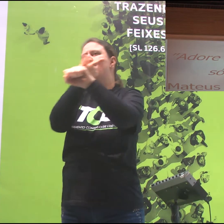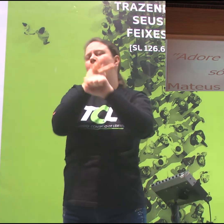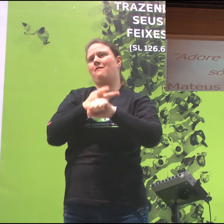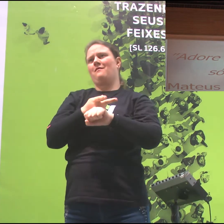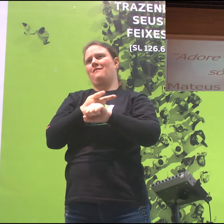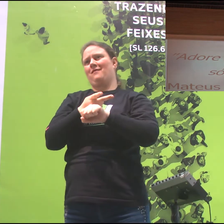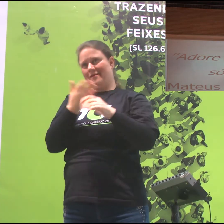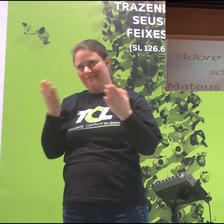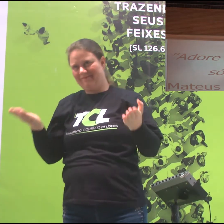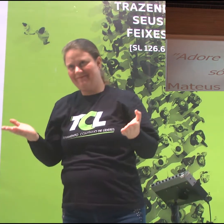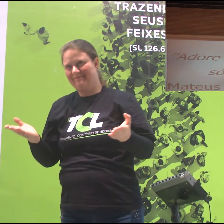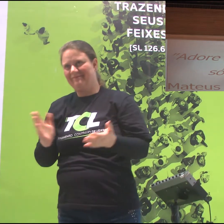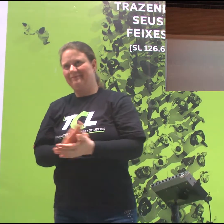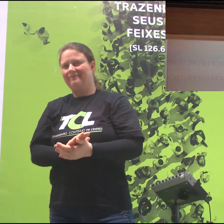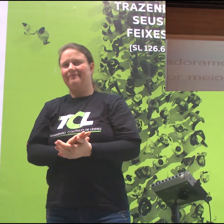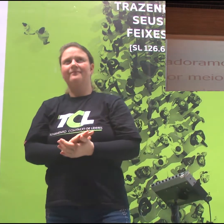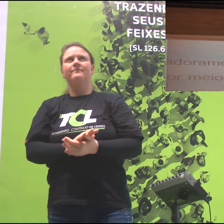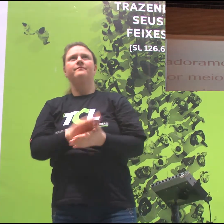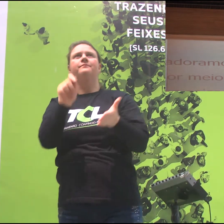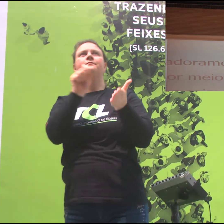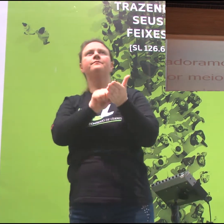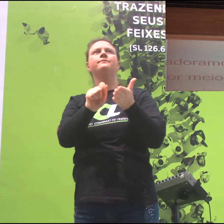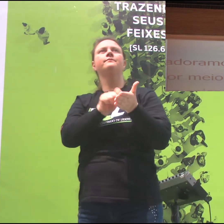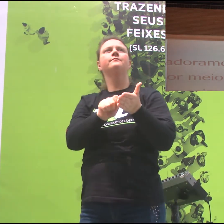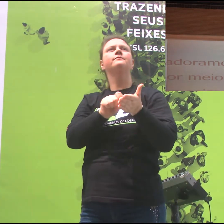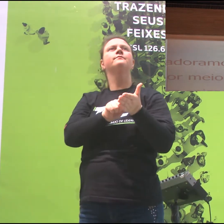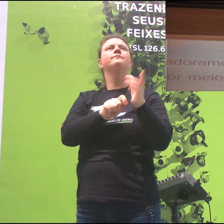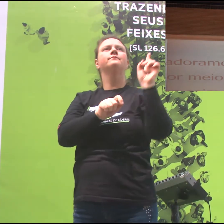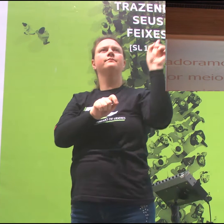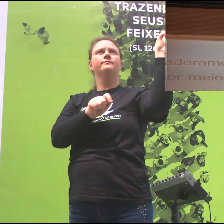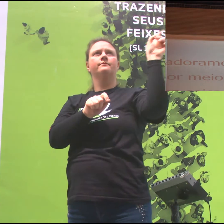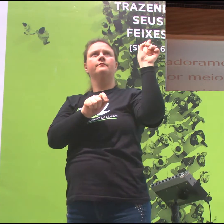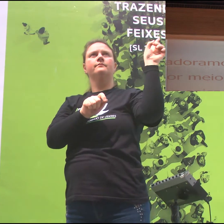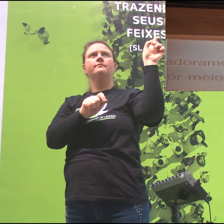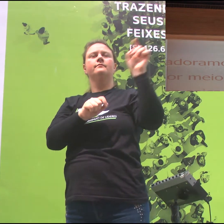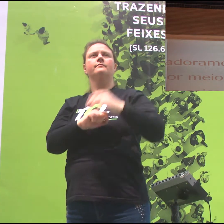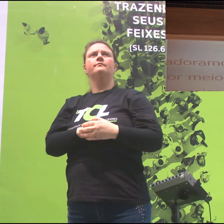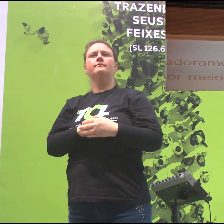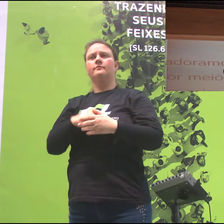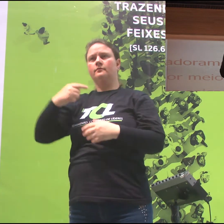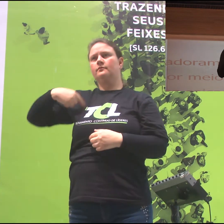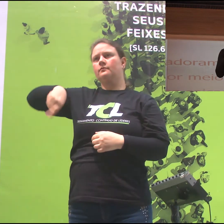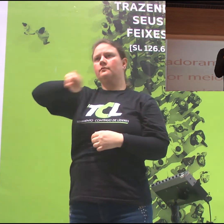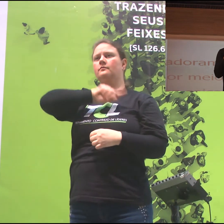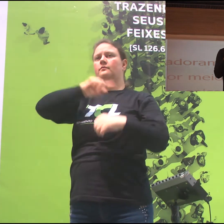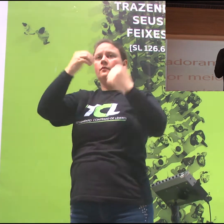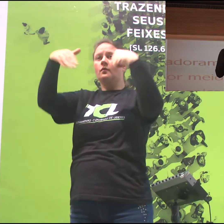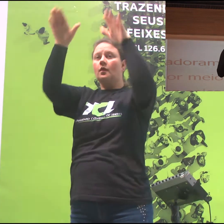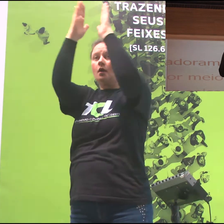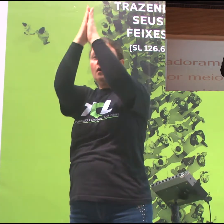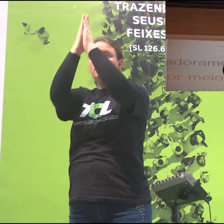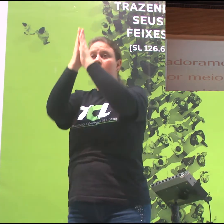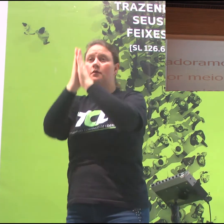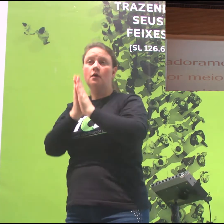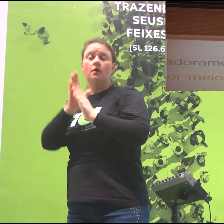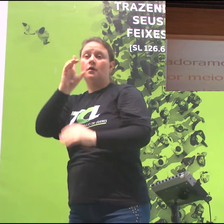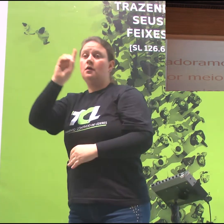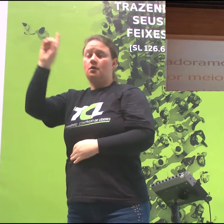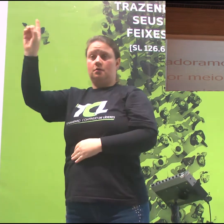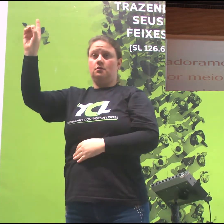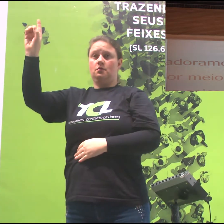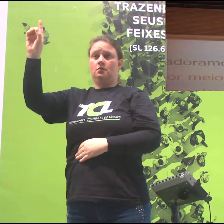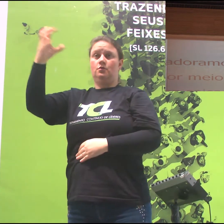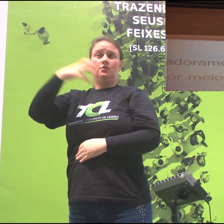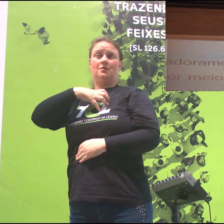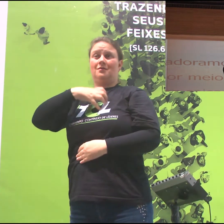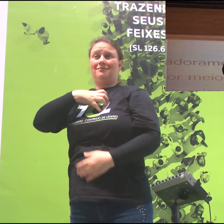Então, aí agora você vai preencher a tua lacuna aí. Então, nós adoramos a Deus da forma que